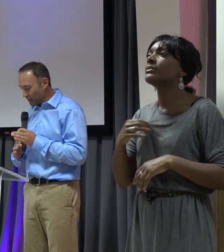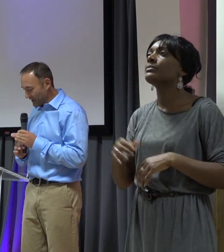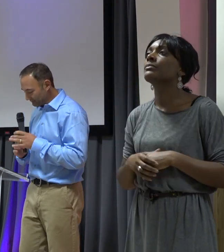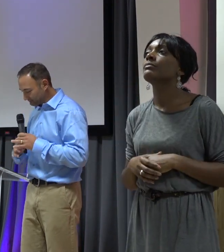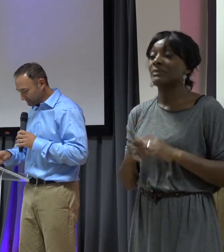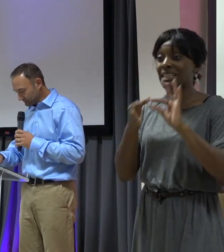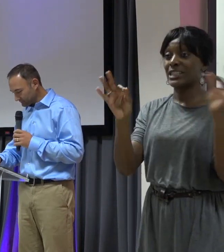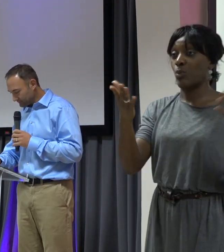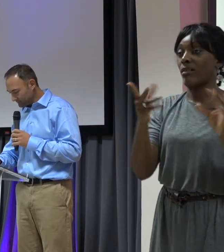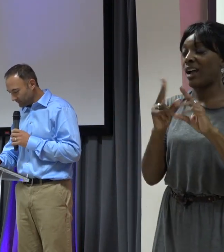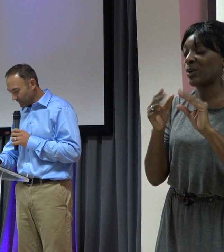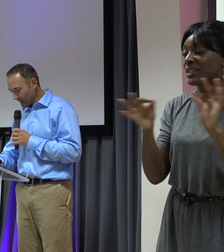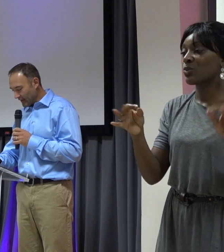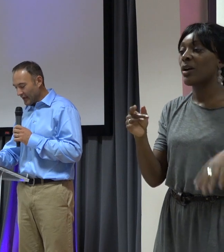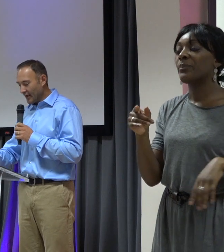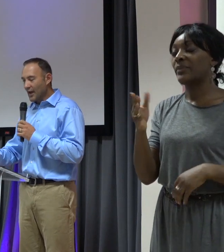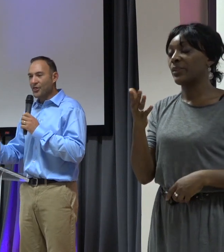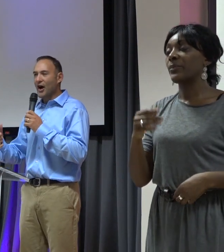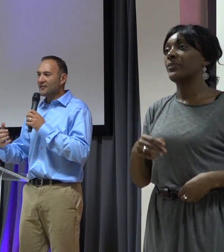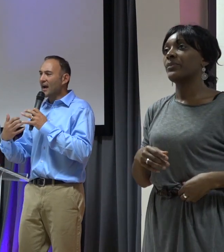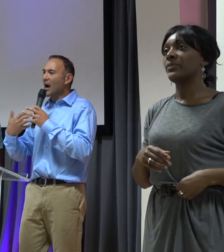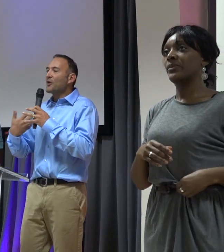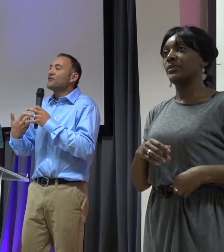this story Est-ce que vous avez déjà pensé à cette histoire and